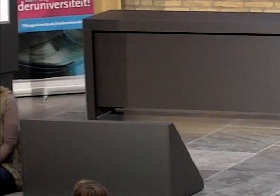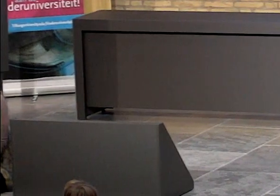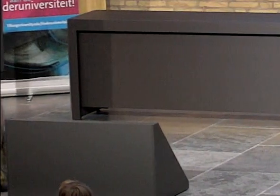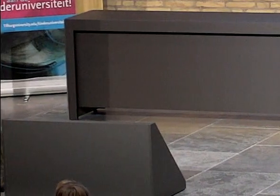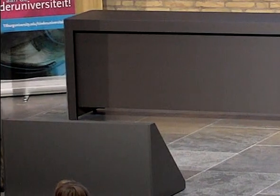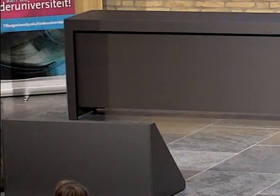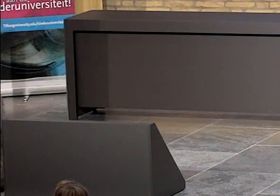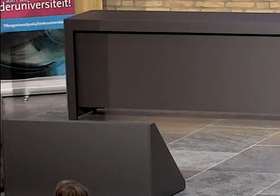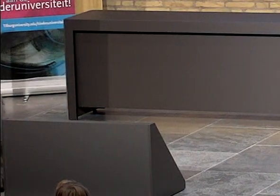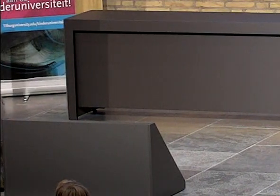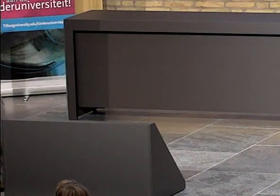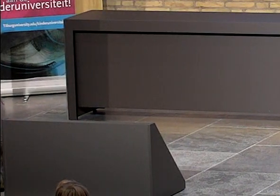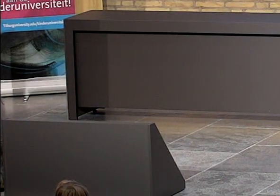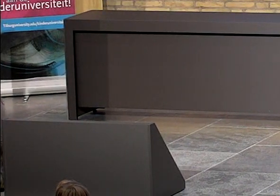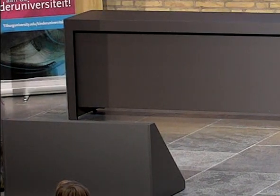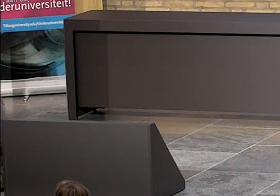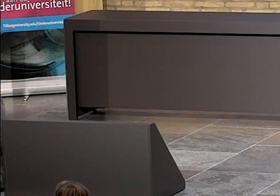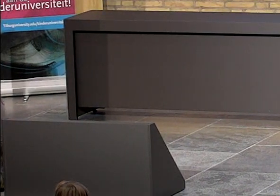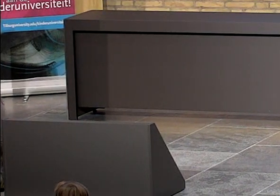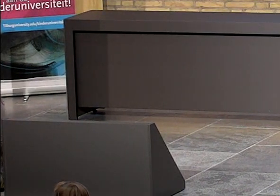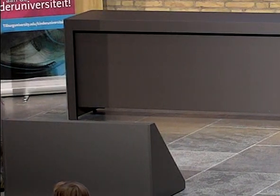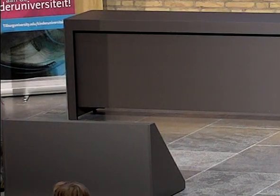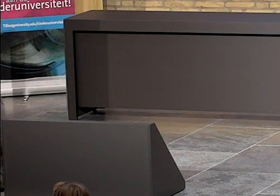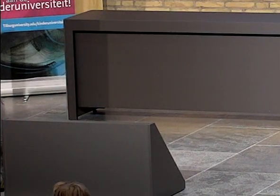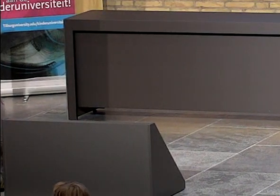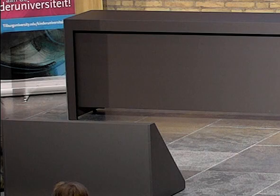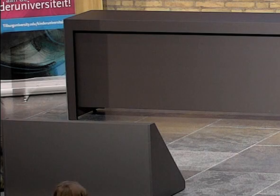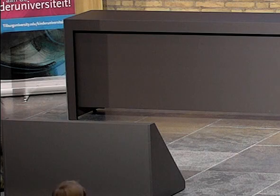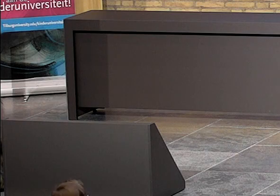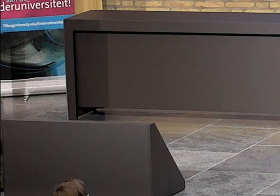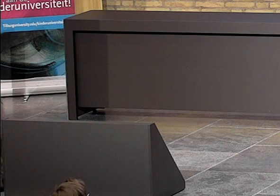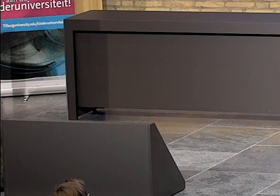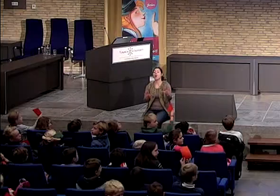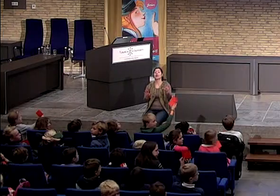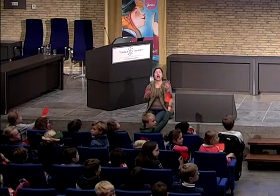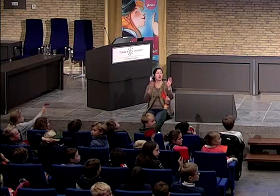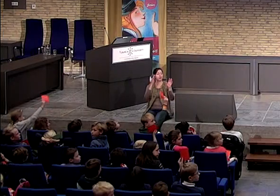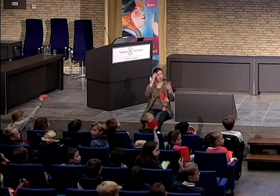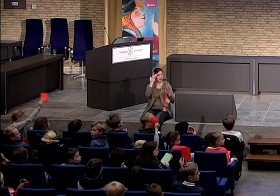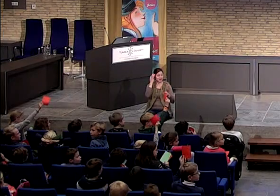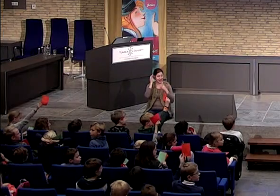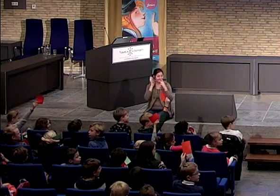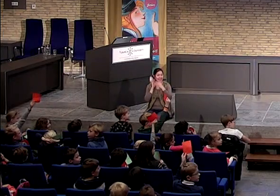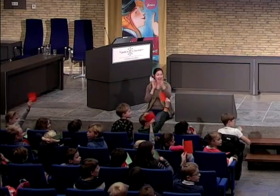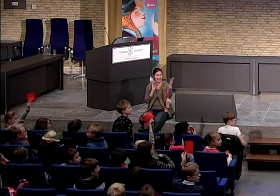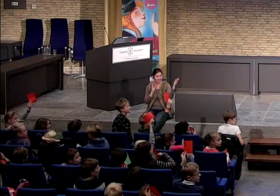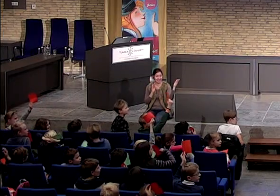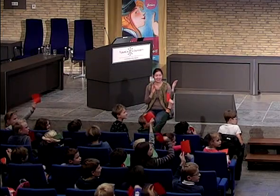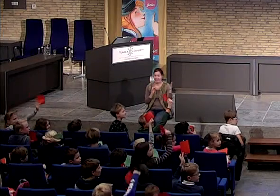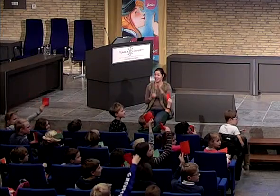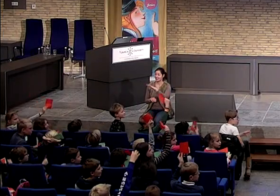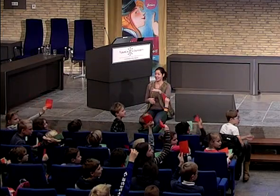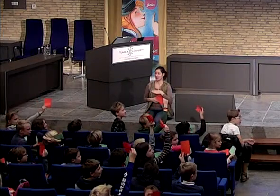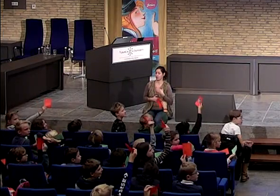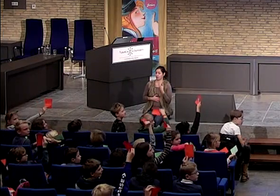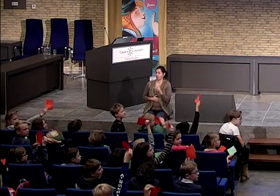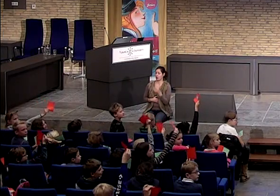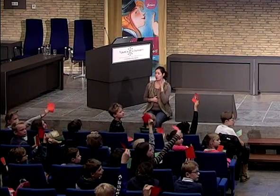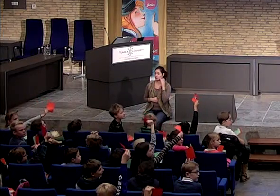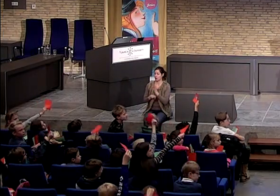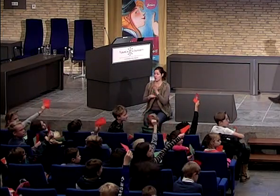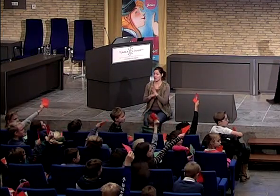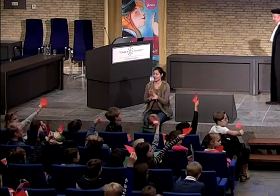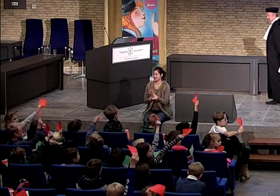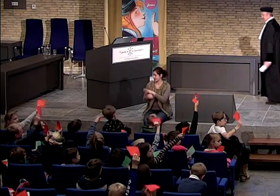Of niet? Huh? Nee, oh ja. Kijk, ze houden van jullie, hè, jongens, dames,